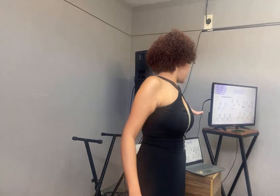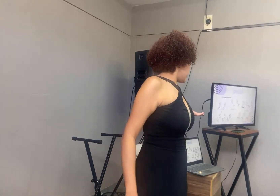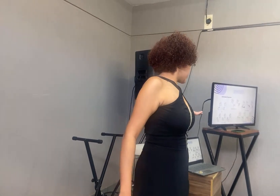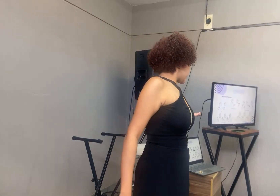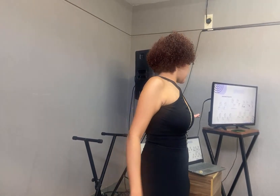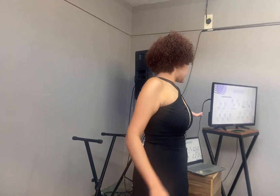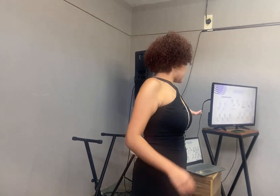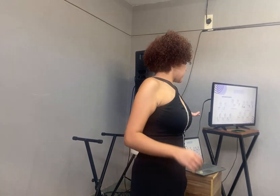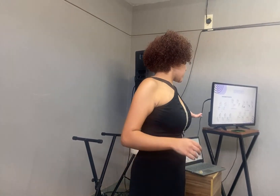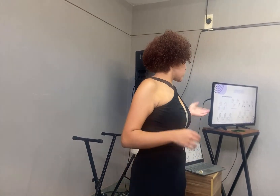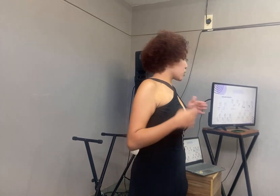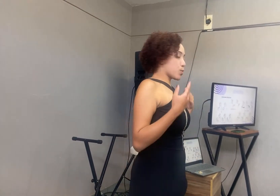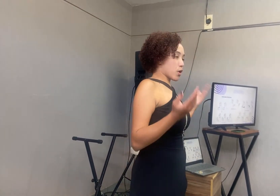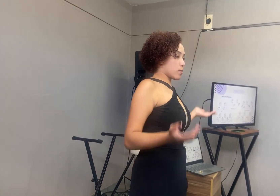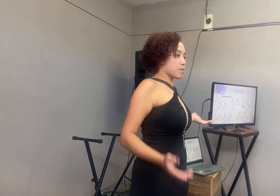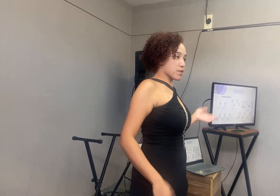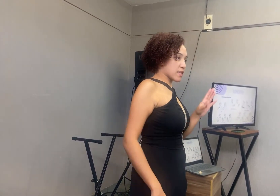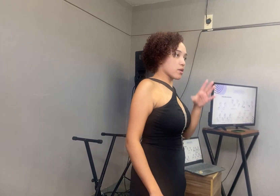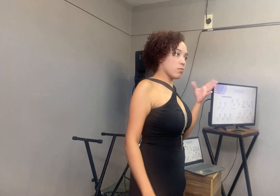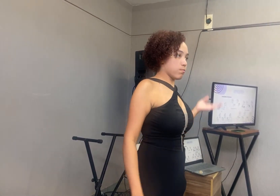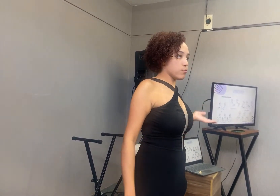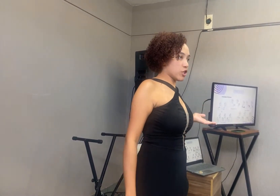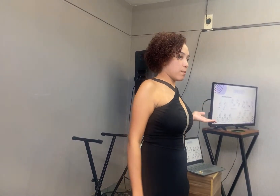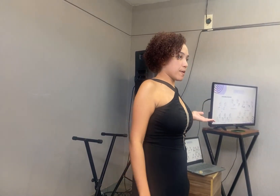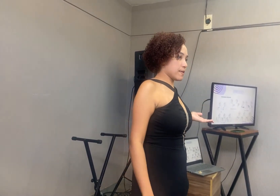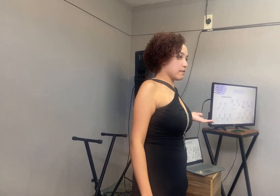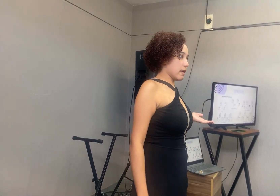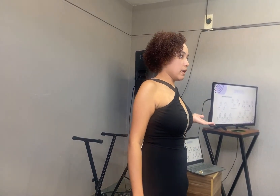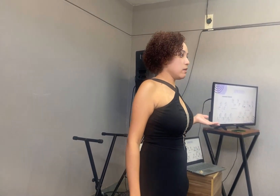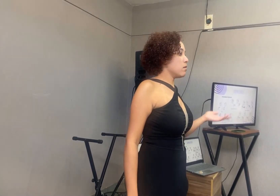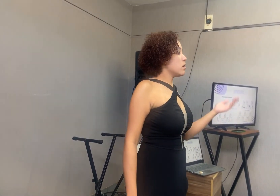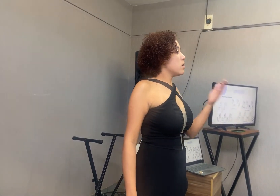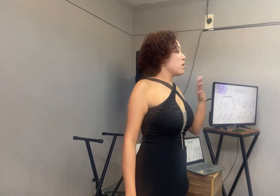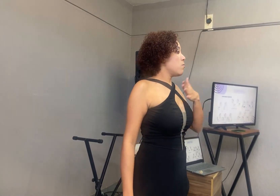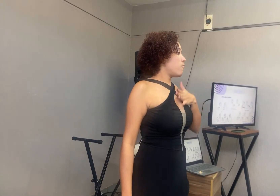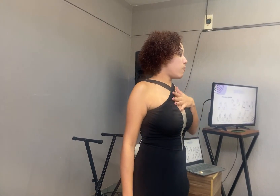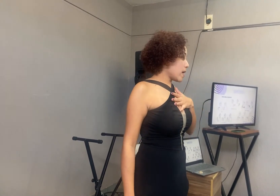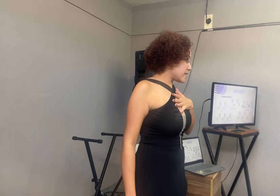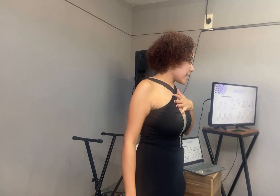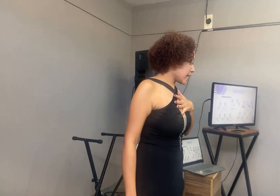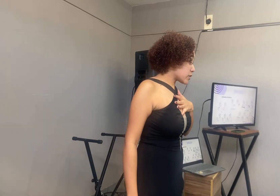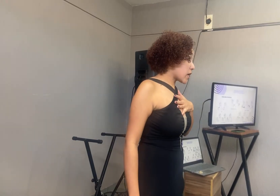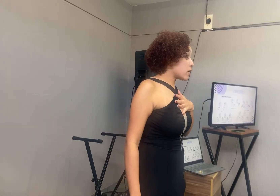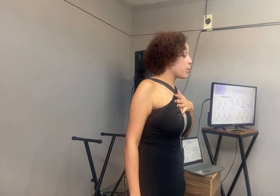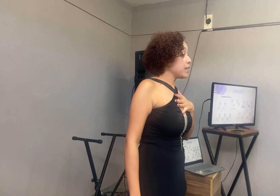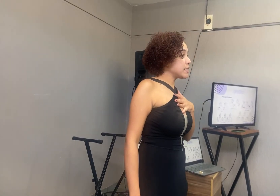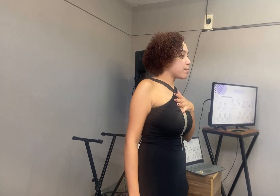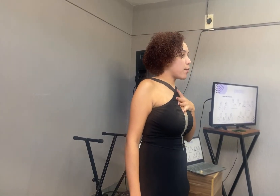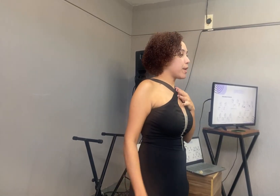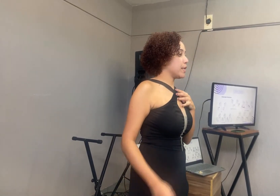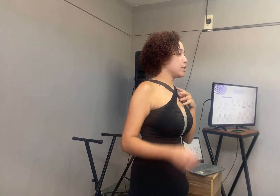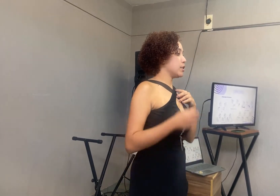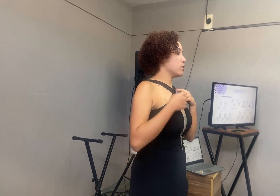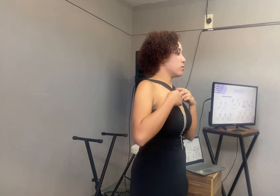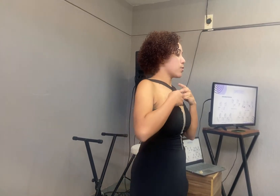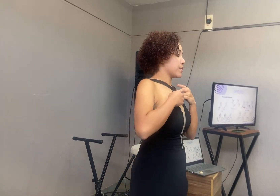Temos as expressões dos pronomes pessoais que eu já apresentei. Vai ser relacionado principalmente no